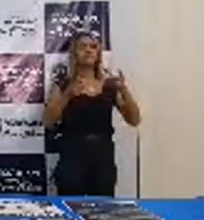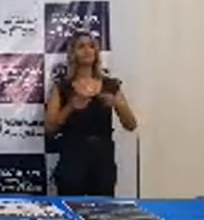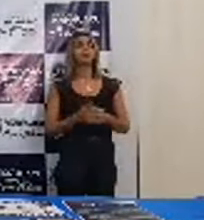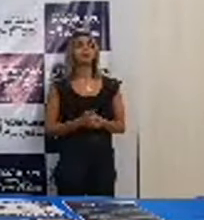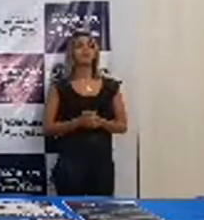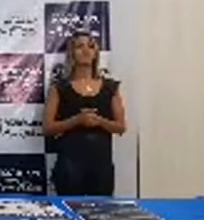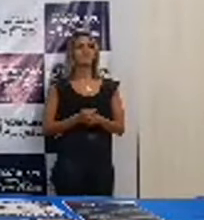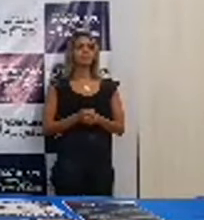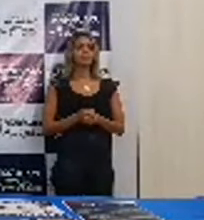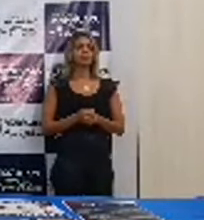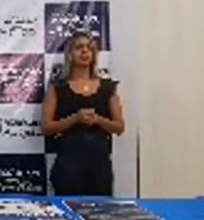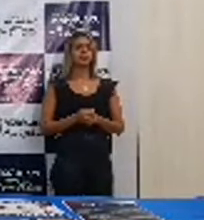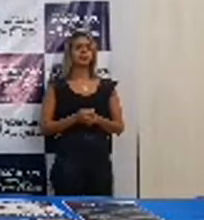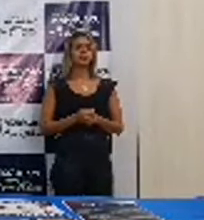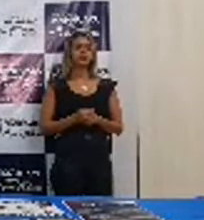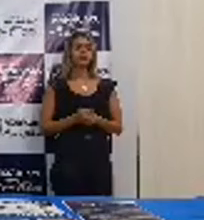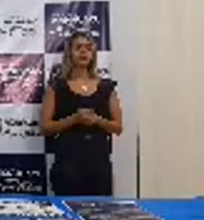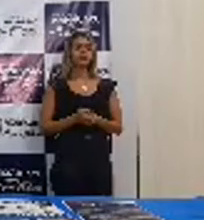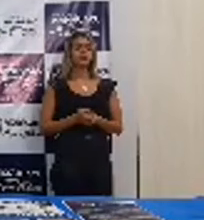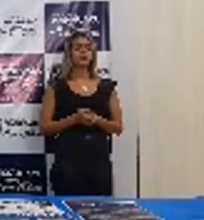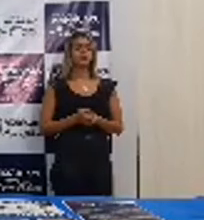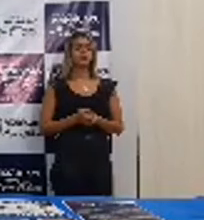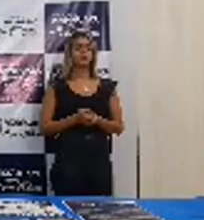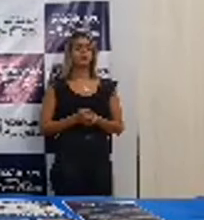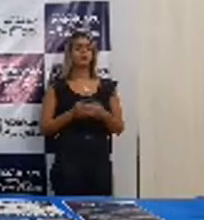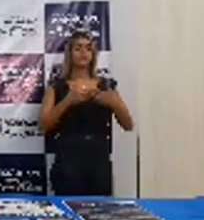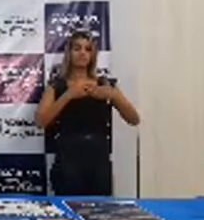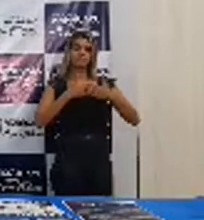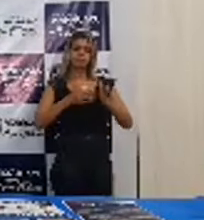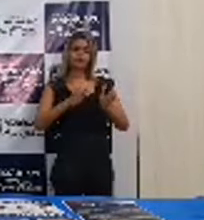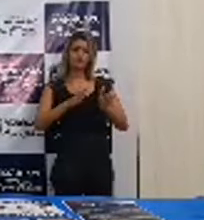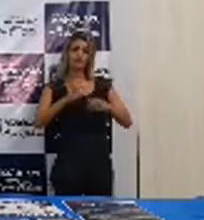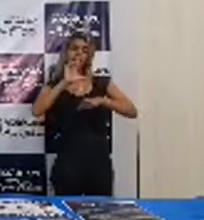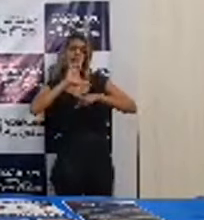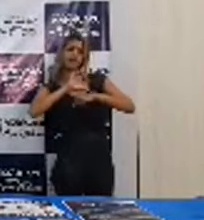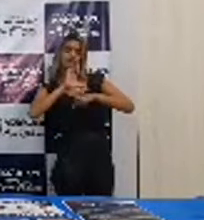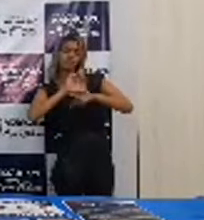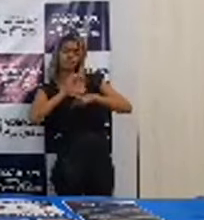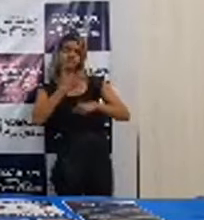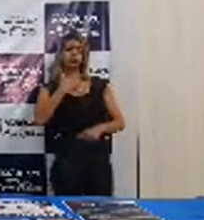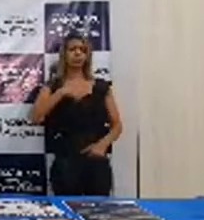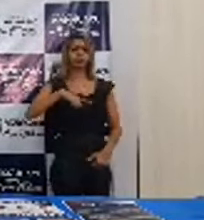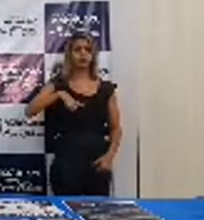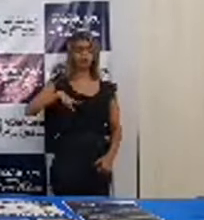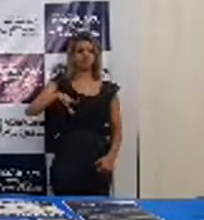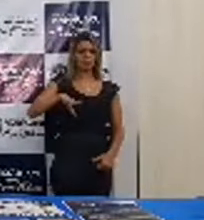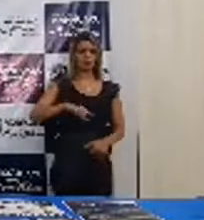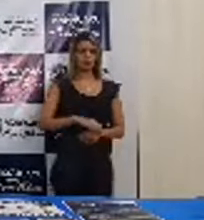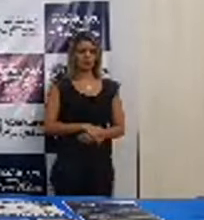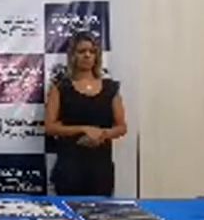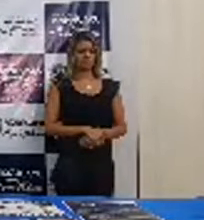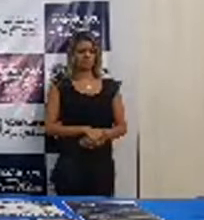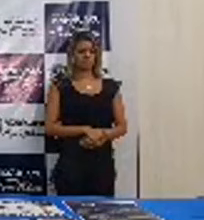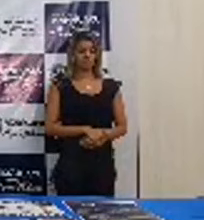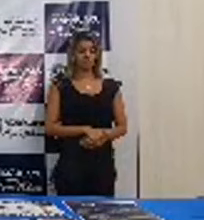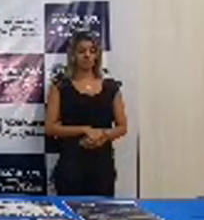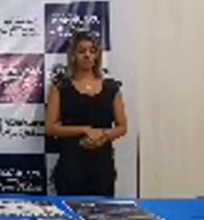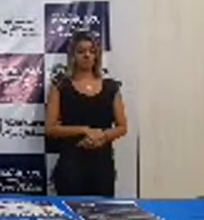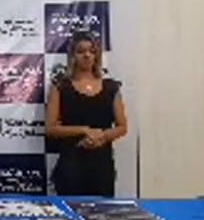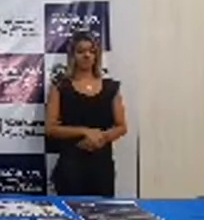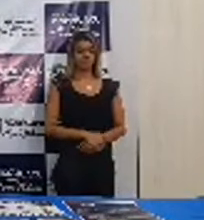fechamento, de acordo com uma reunião que tivemos com os empresários, que até estão presentes aqui também, falando sobre a possibilidade